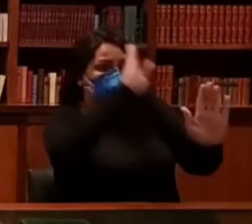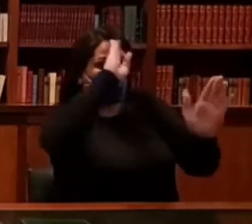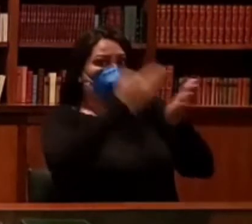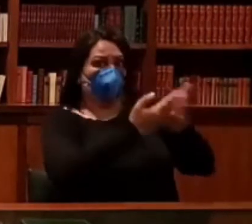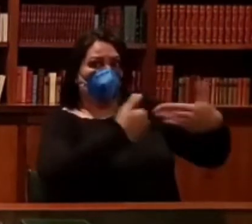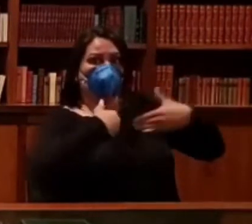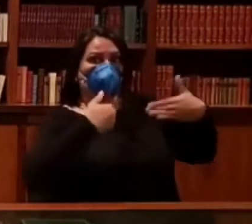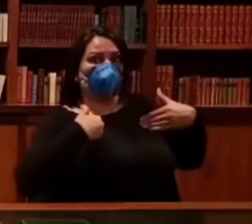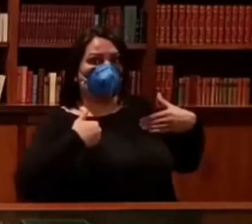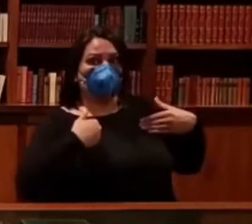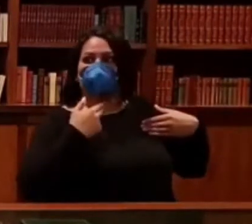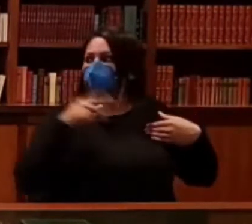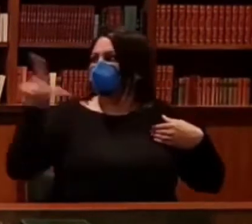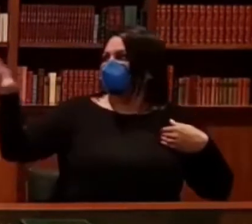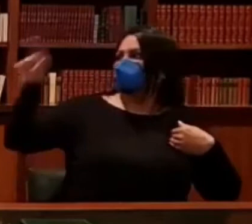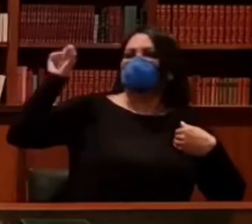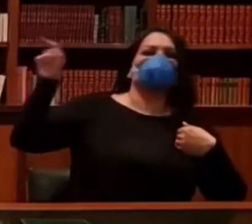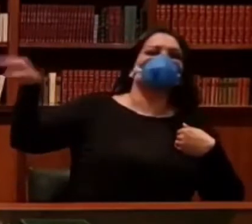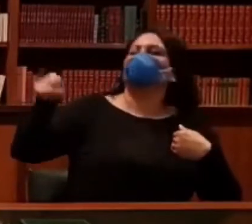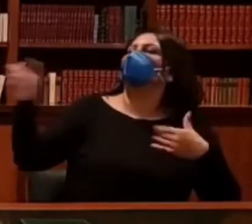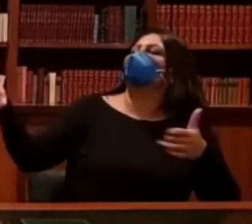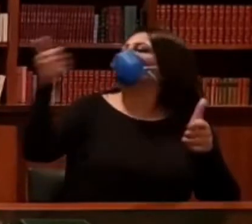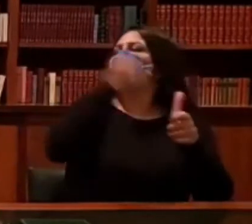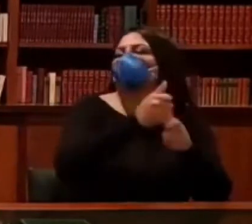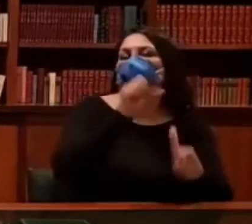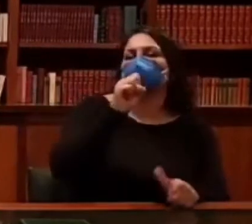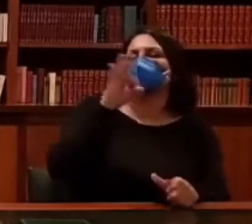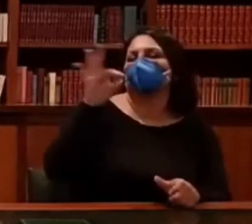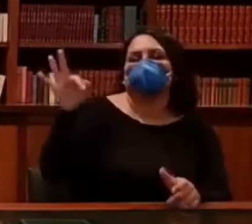também. Não vou indicar o Mandetta para o Supremo, sei que você